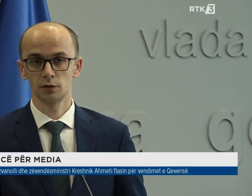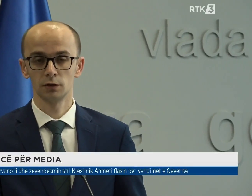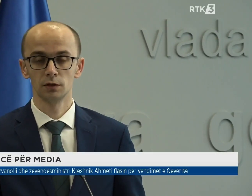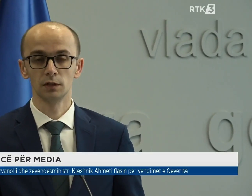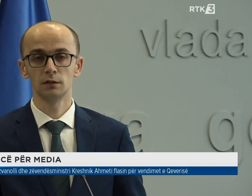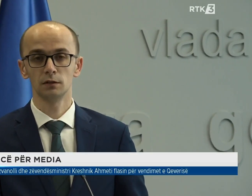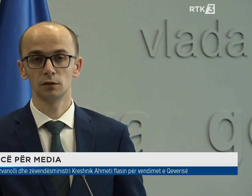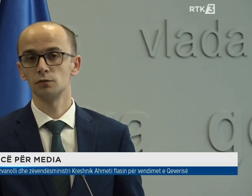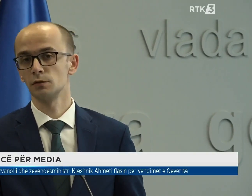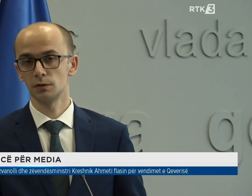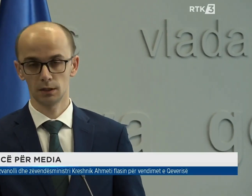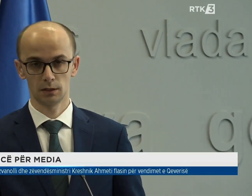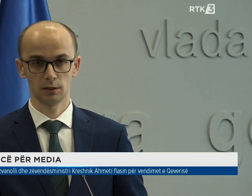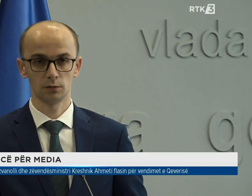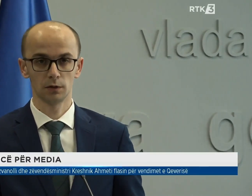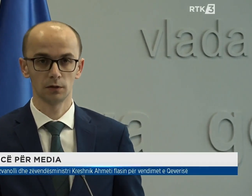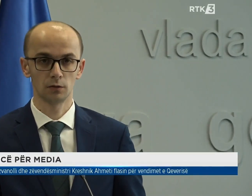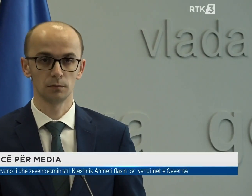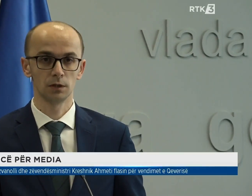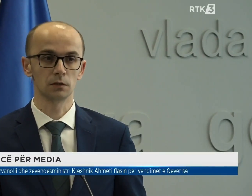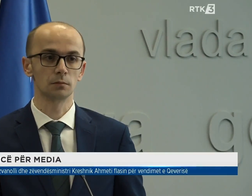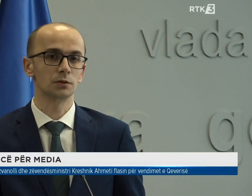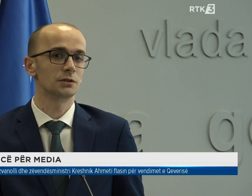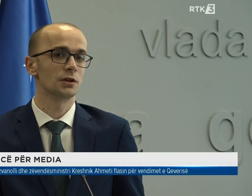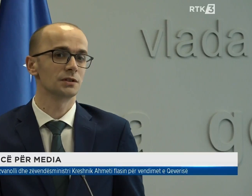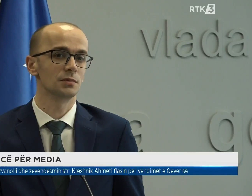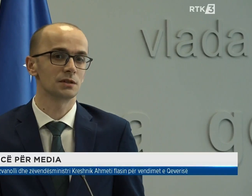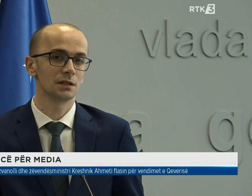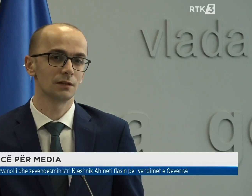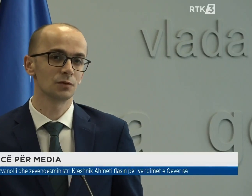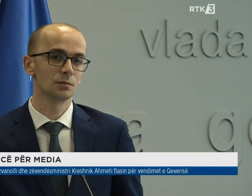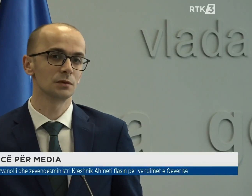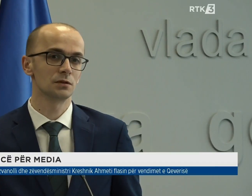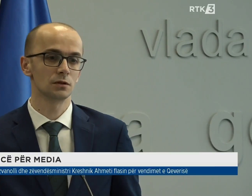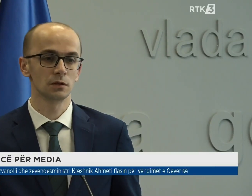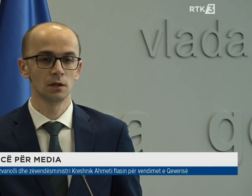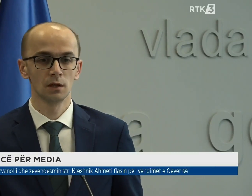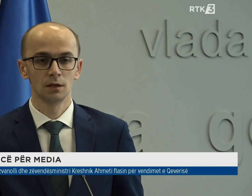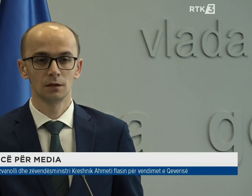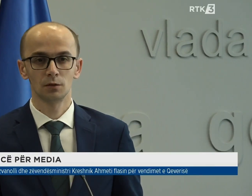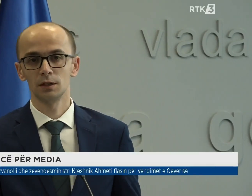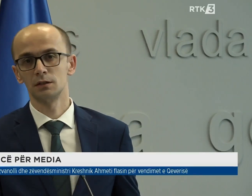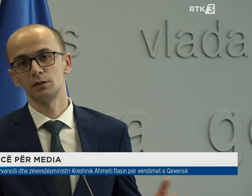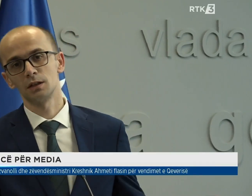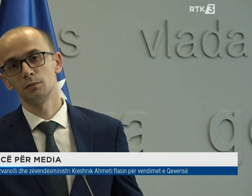çështje që ngritet, ashtu sigurisht se e ka ngritur edhe kryeministri. Për detajet e bisedave nuk mendoj që është